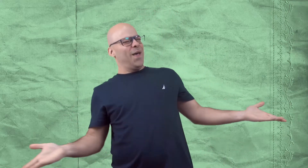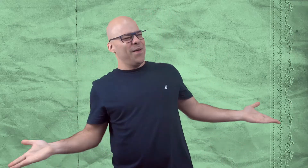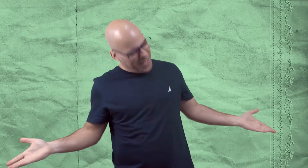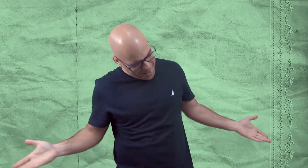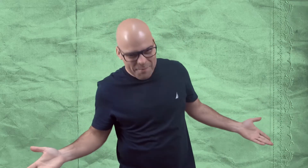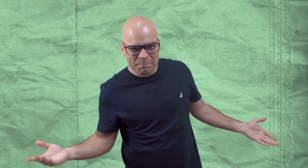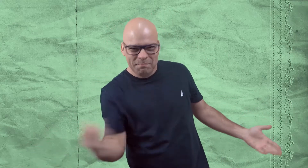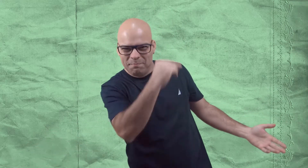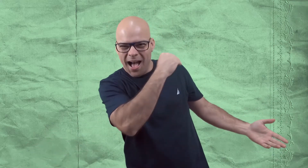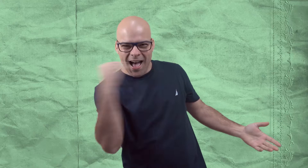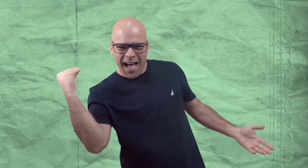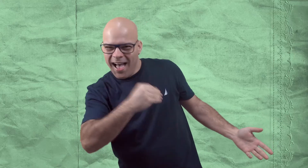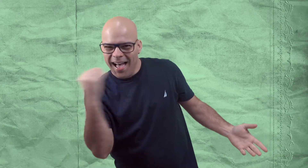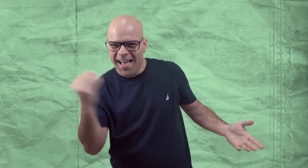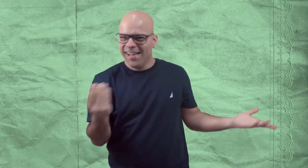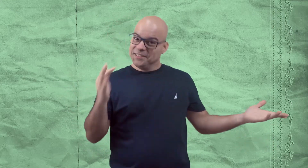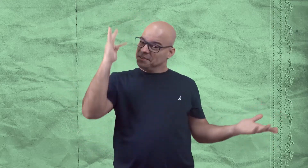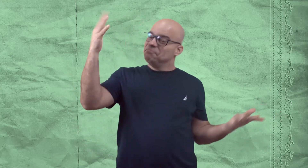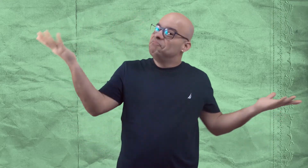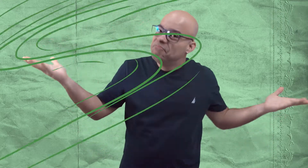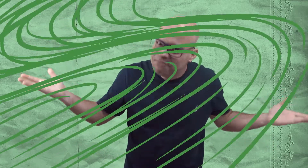aproveitem. Futuramente, quem sabe se vão precisar de óculos também.